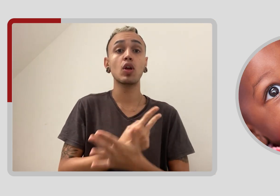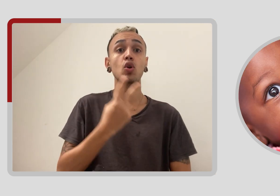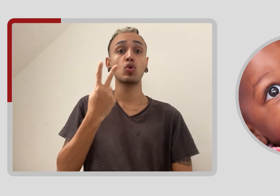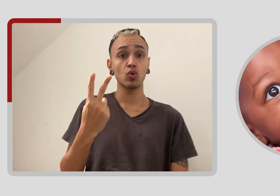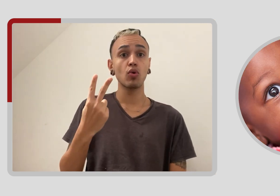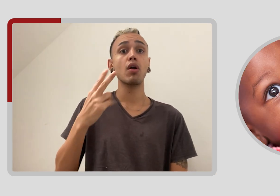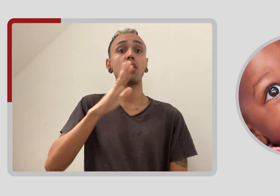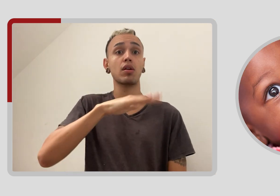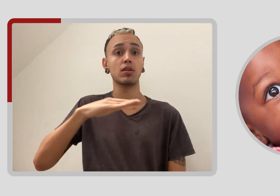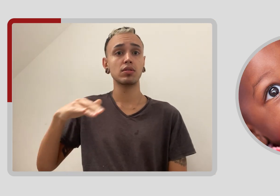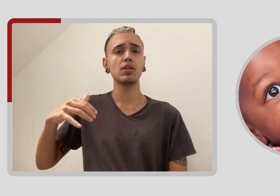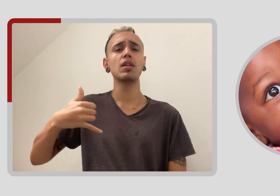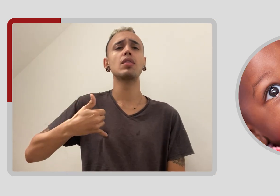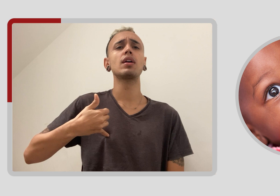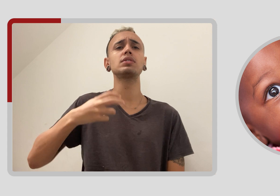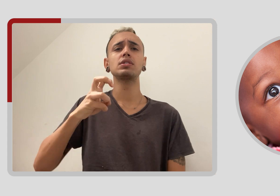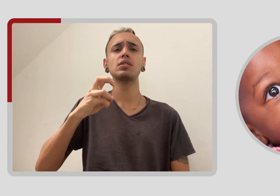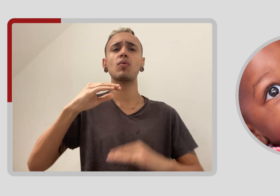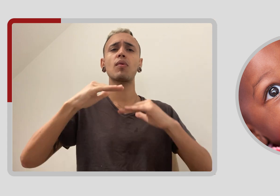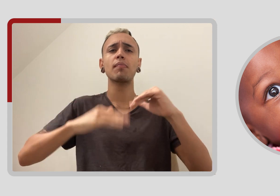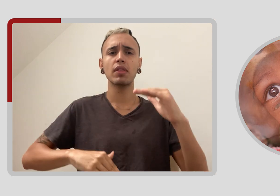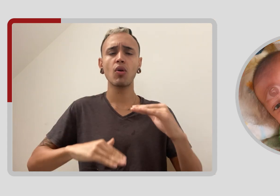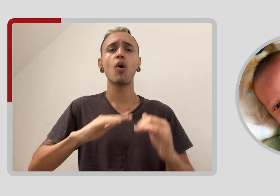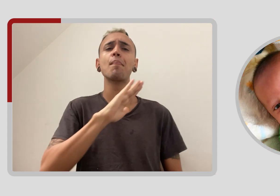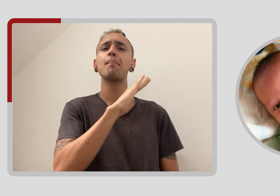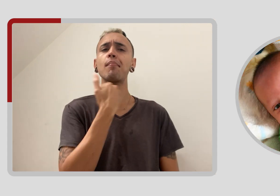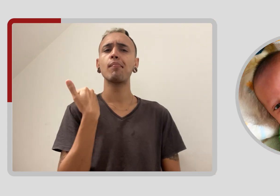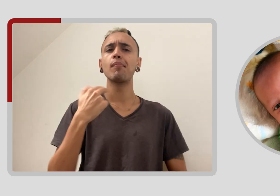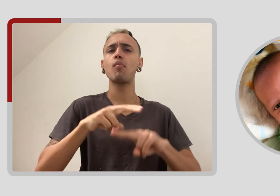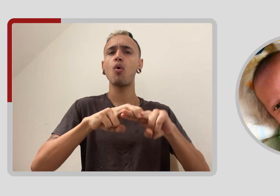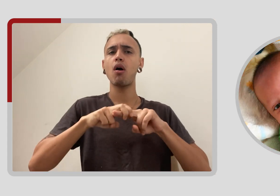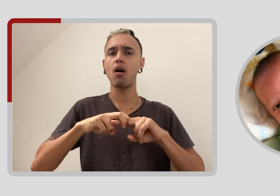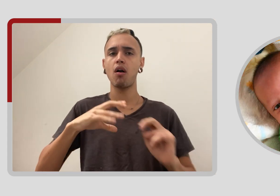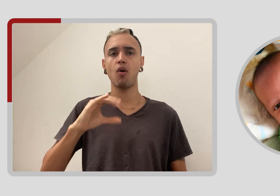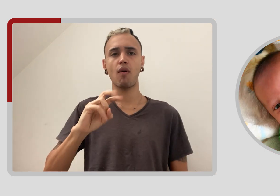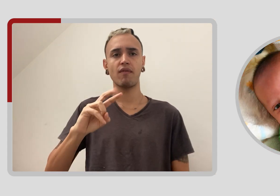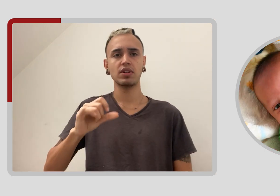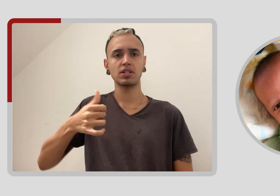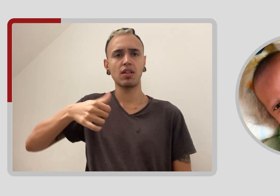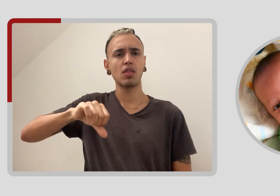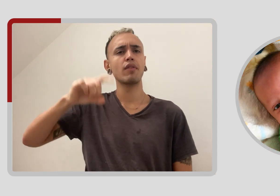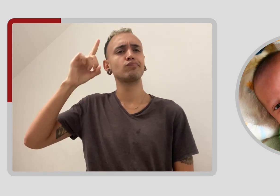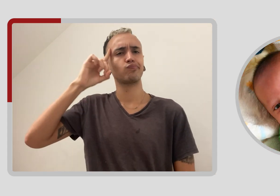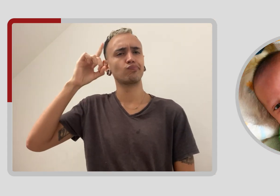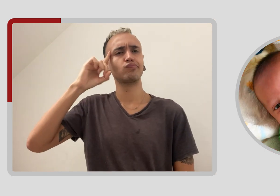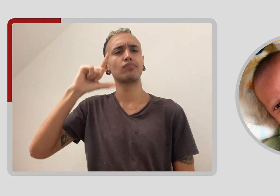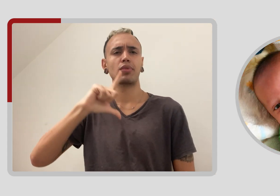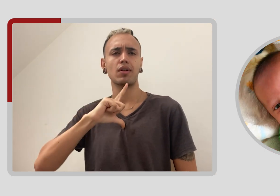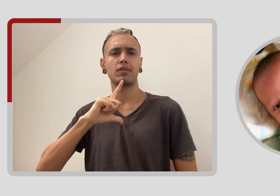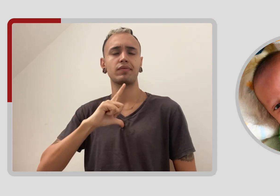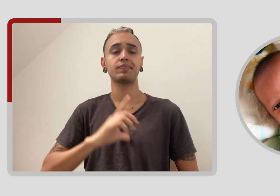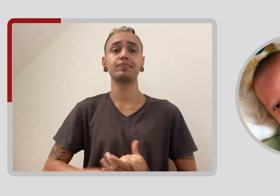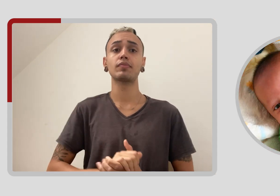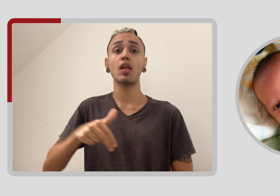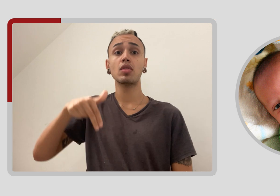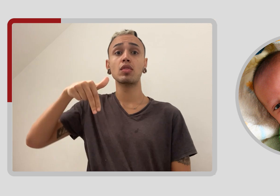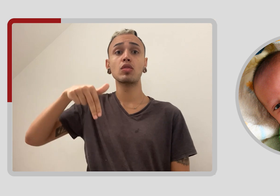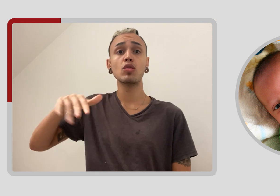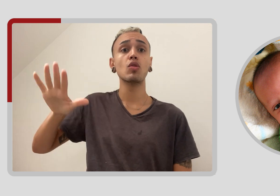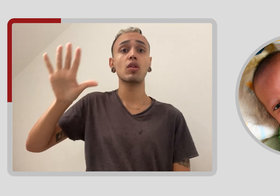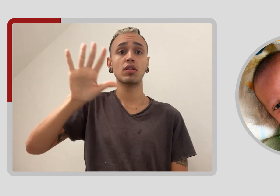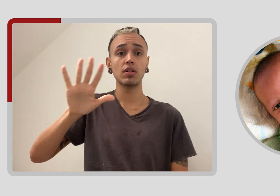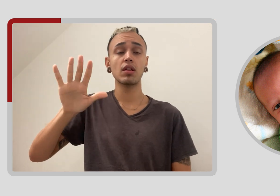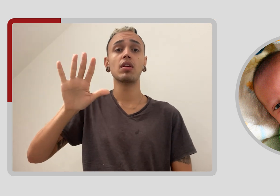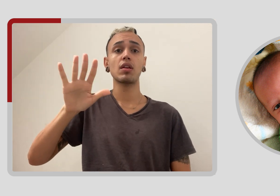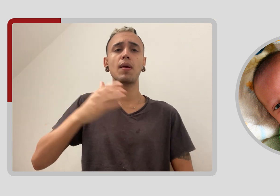menores de cinco anos porque houve 19 a região Nordeste e os bebês de 29 dias há um ano